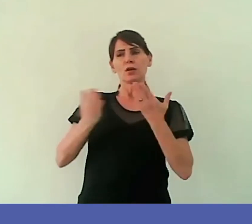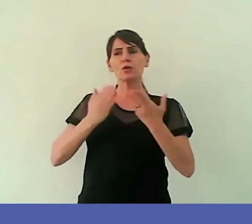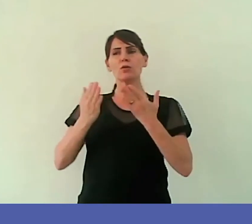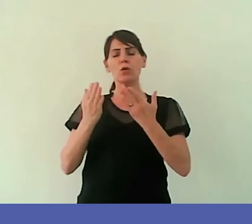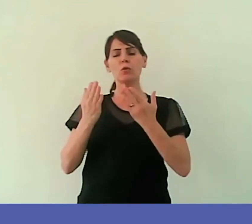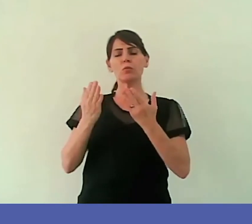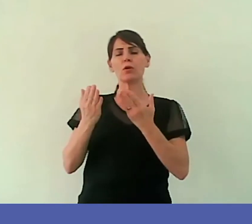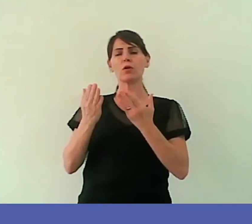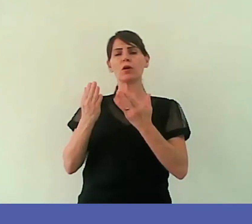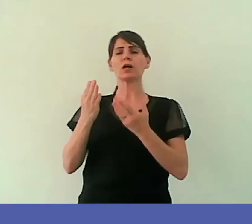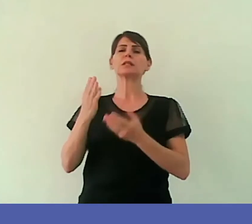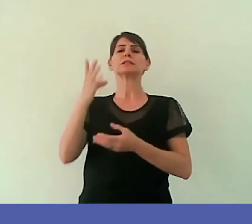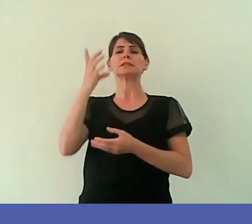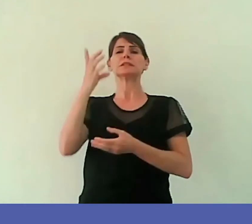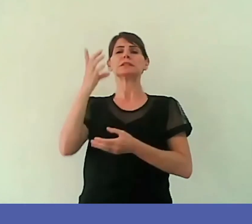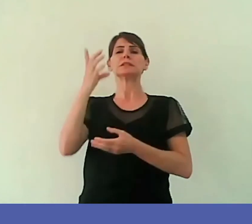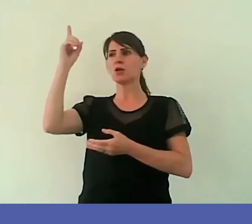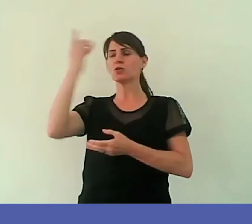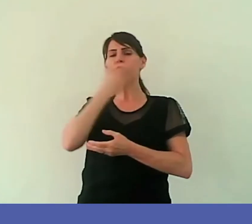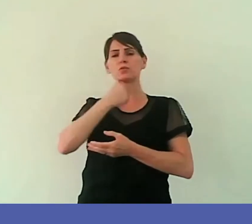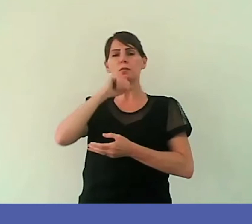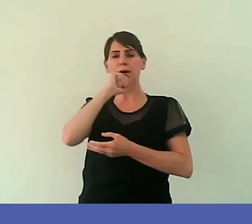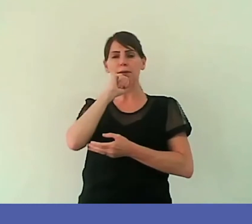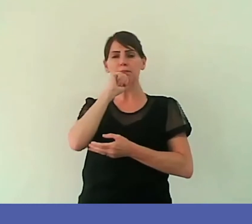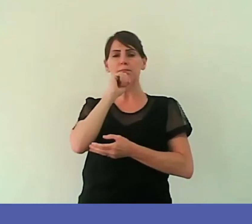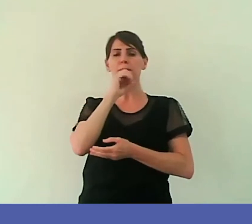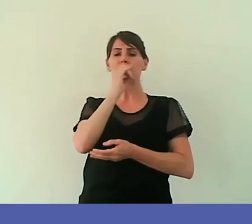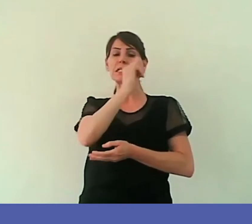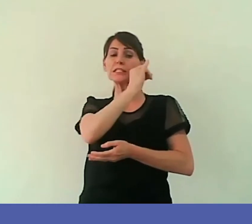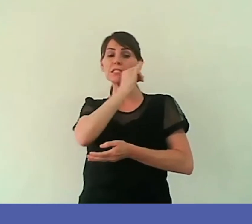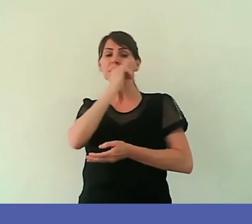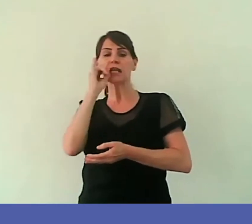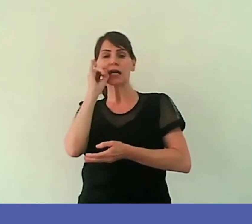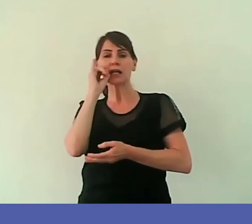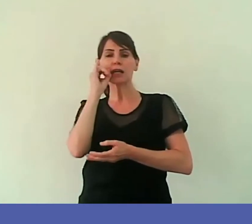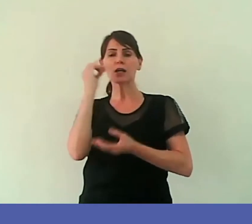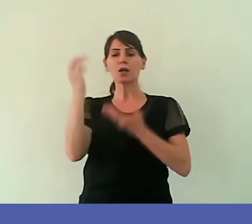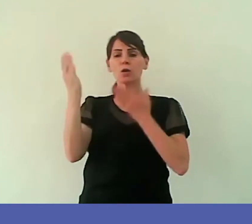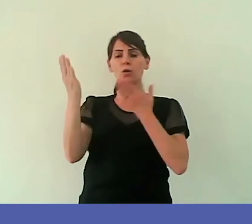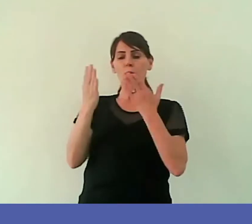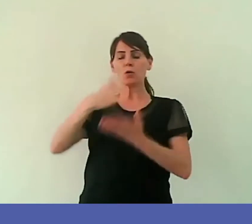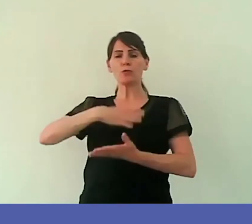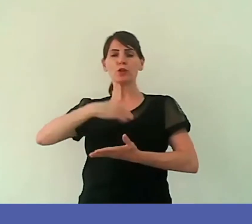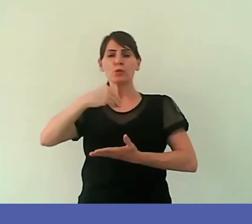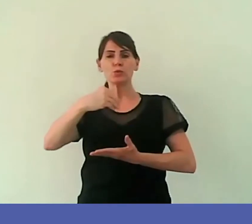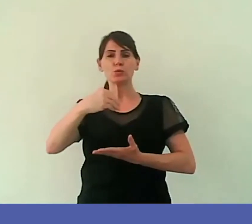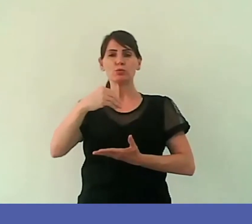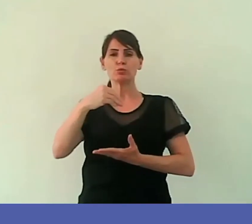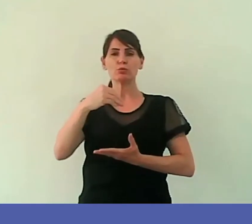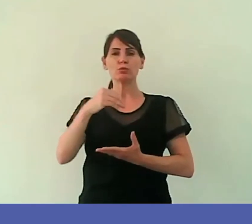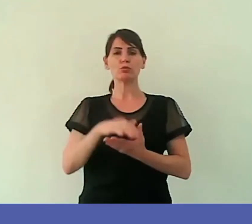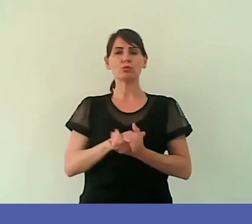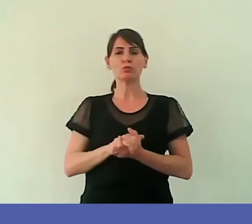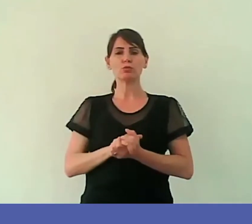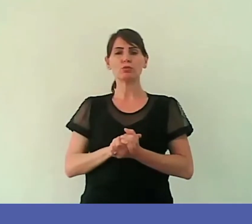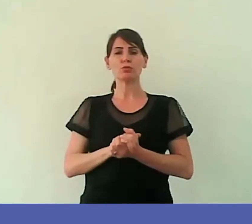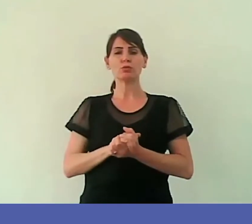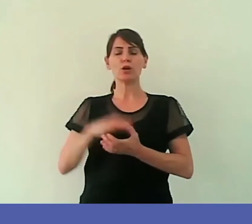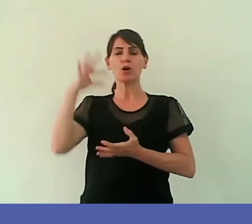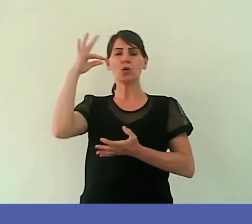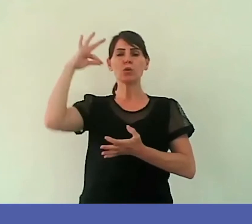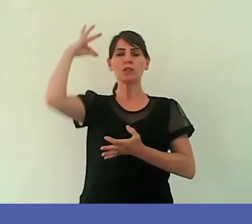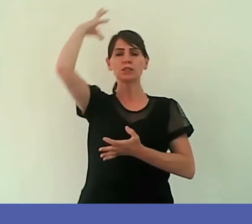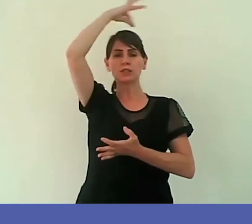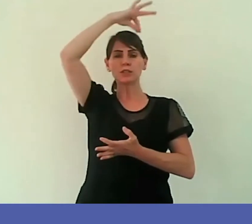e Isaque prefigura o filho, e o Espírito é